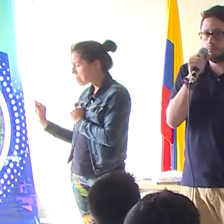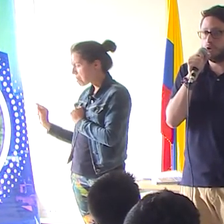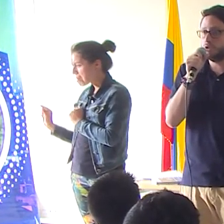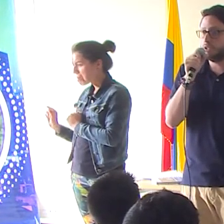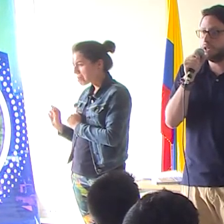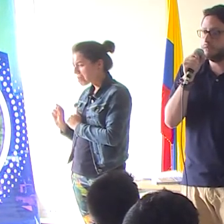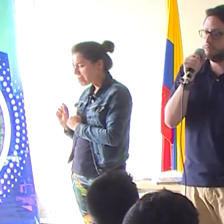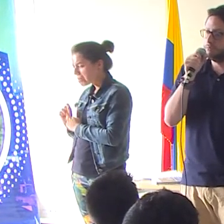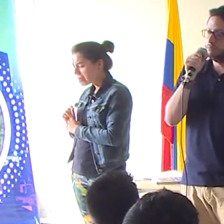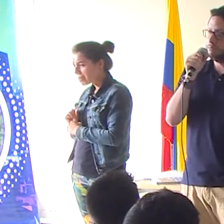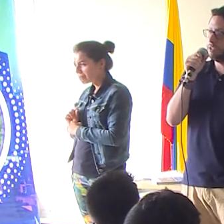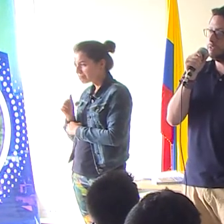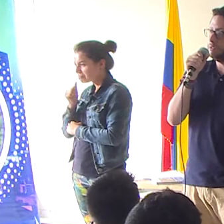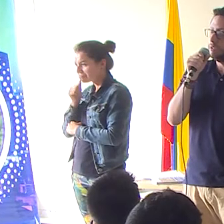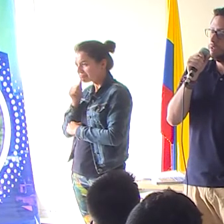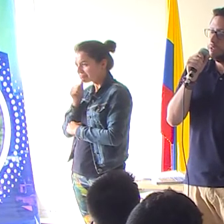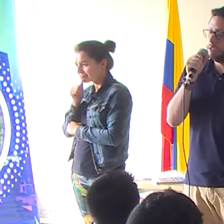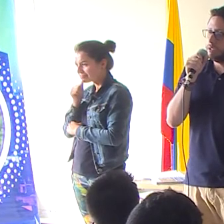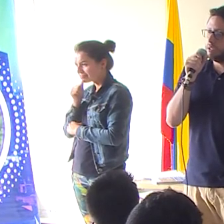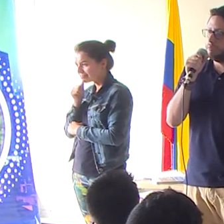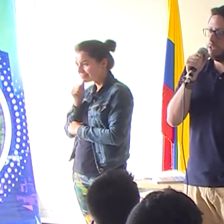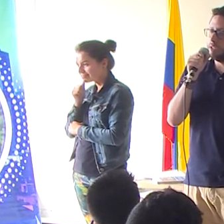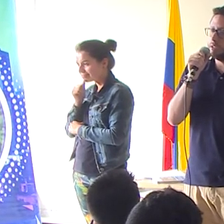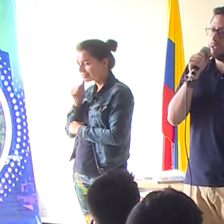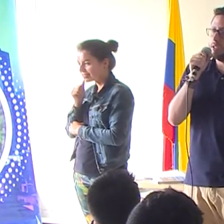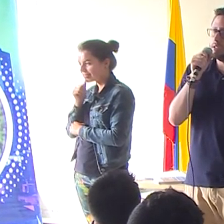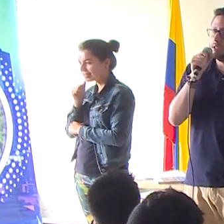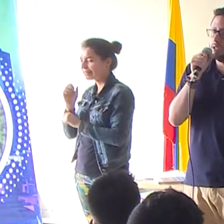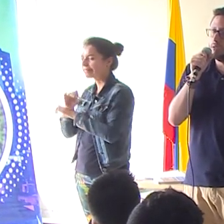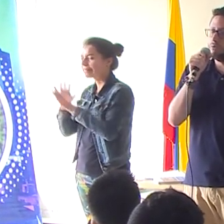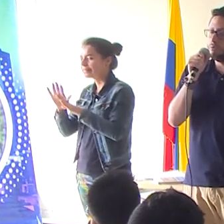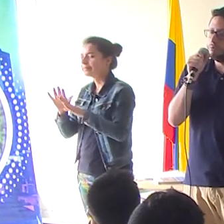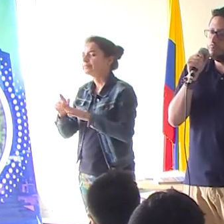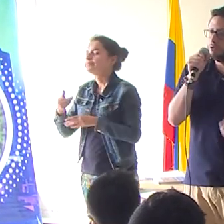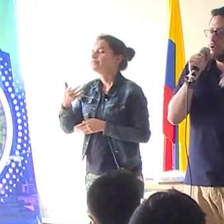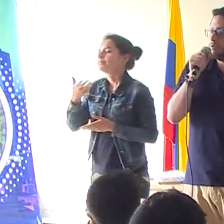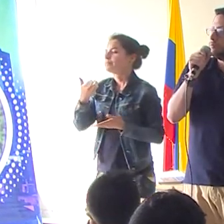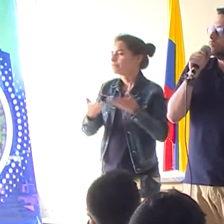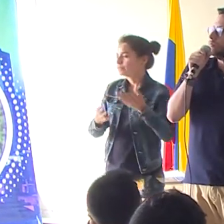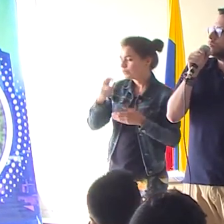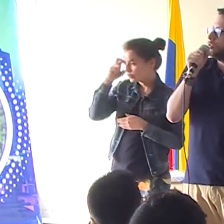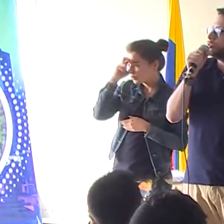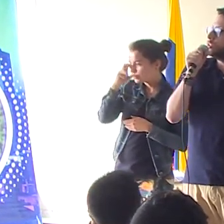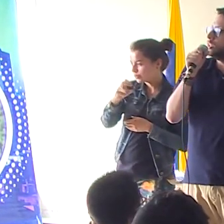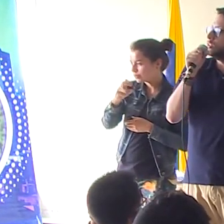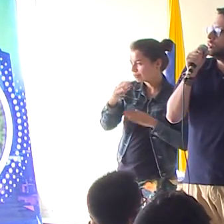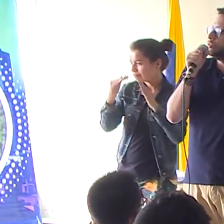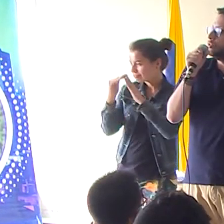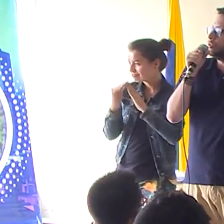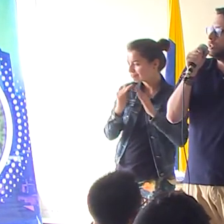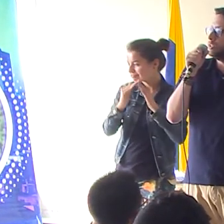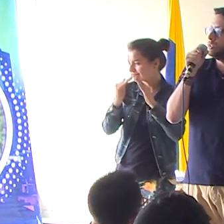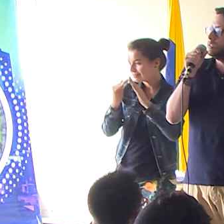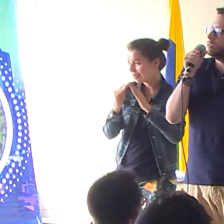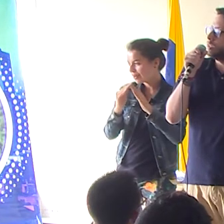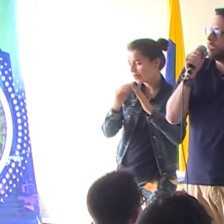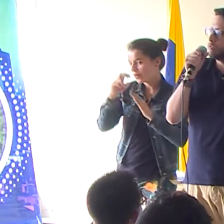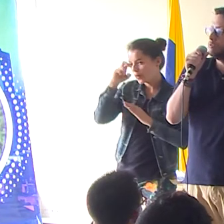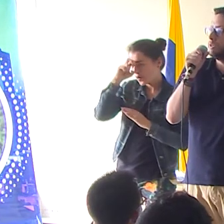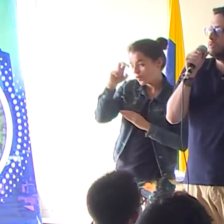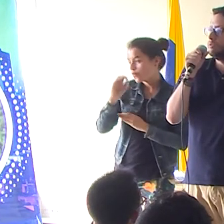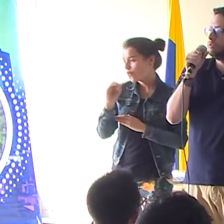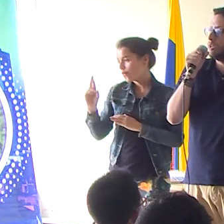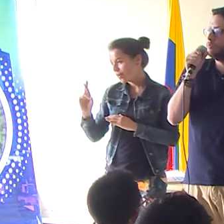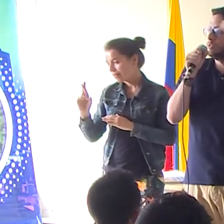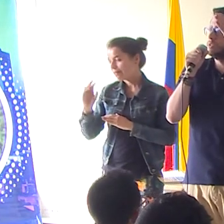cotidiano bien mientras que un norte occidente o nororiente del